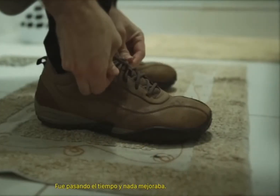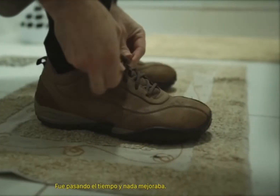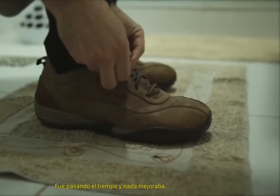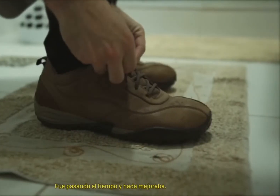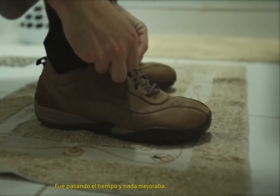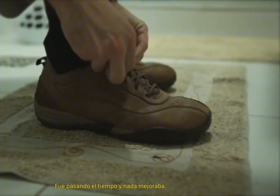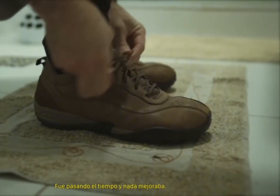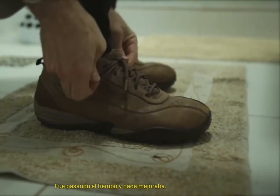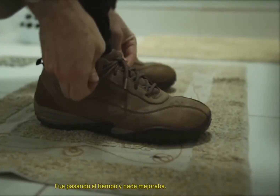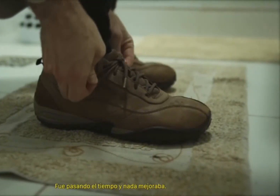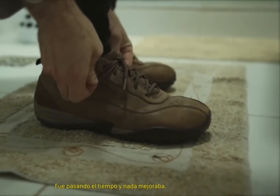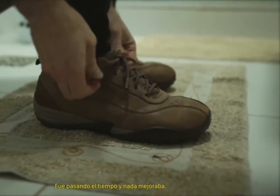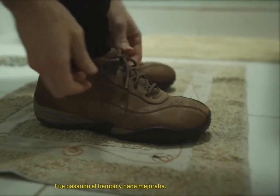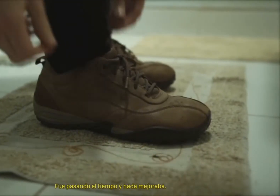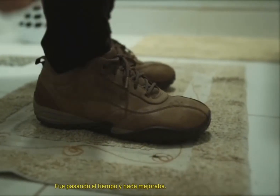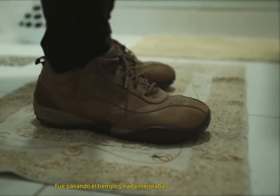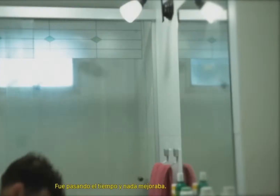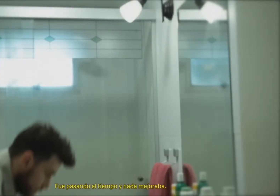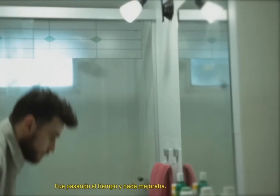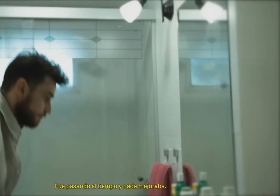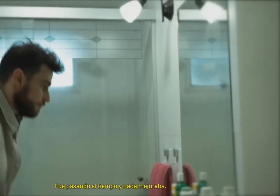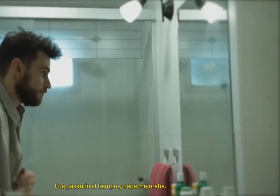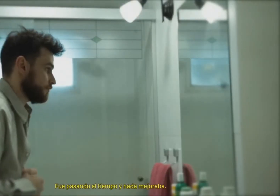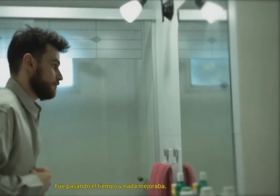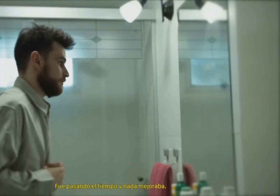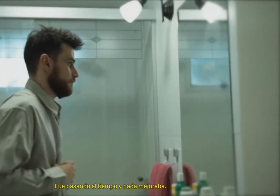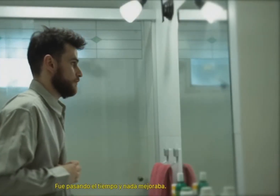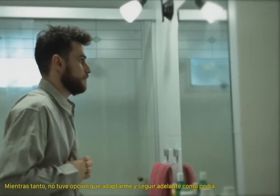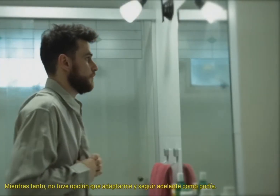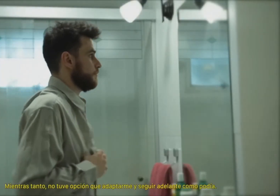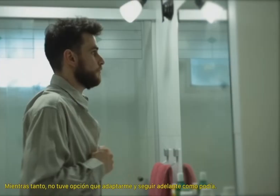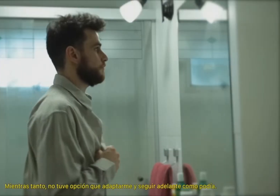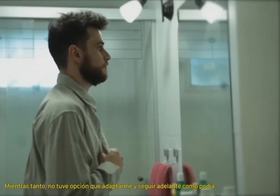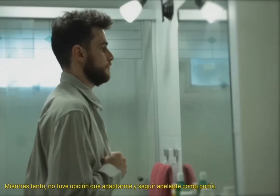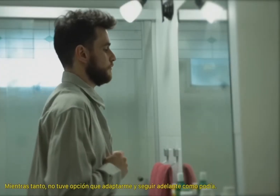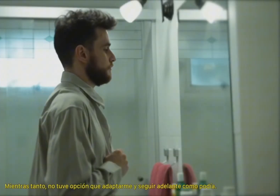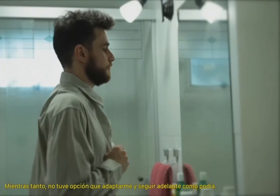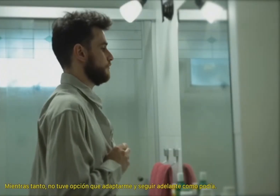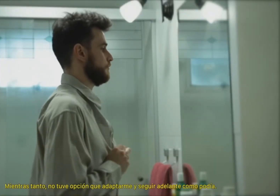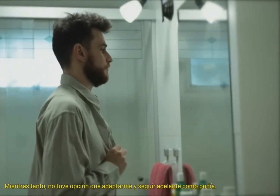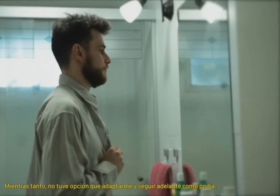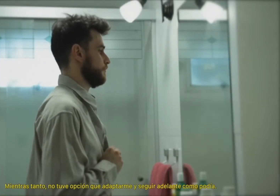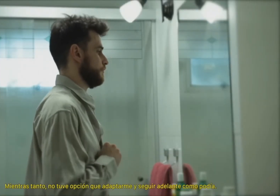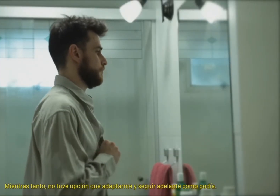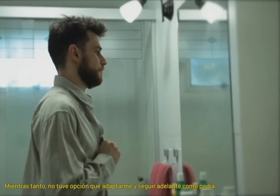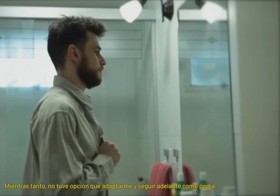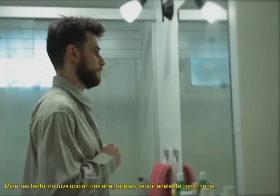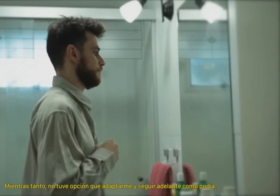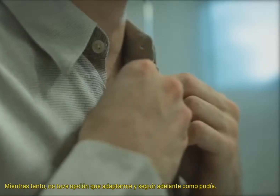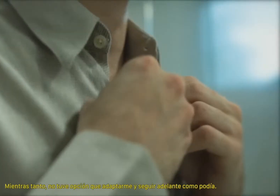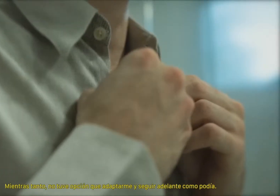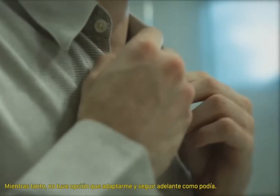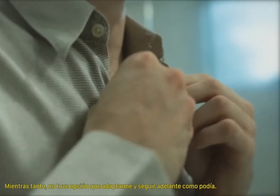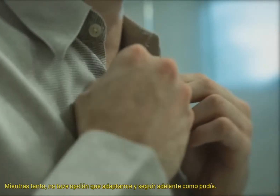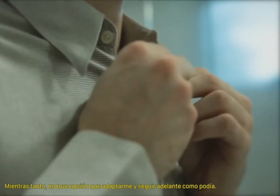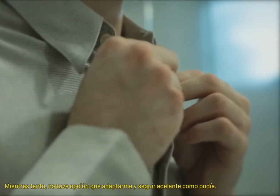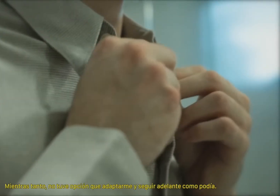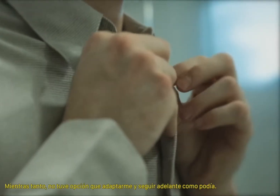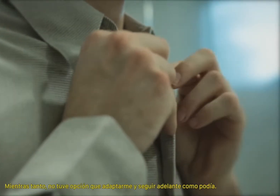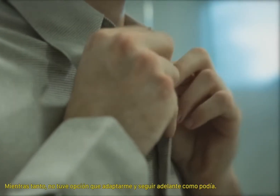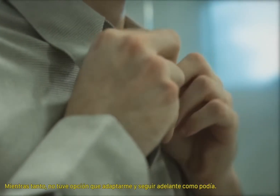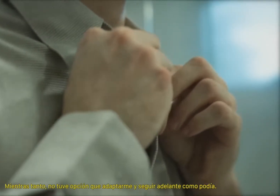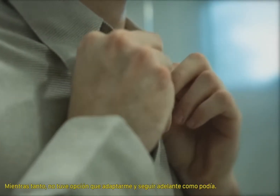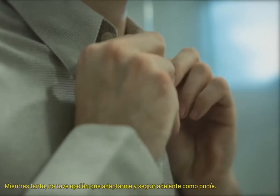Fue pasando el tiempo y nada mejoraba. Mientras tanto, no tuve opción que adaptarme y seguir adelante